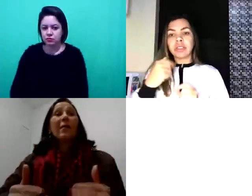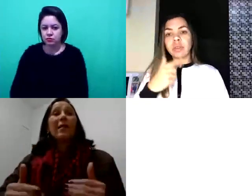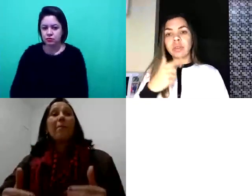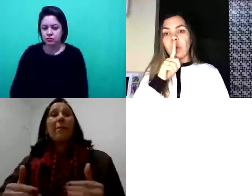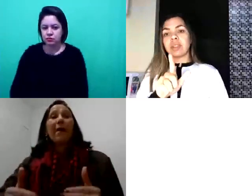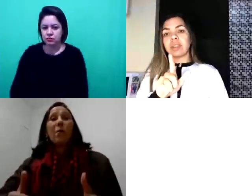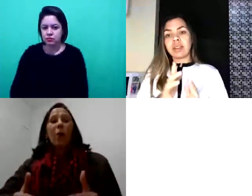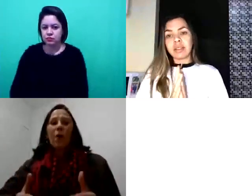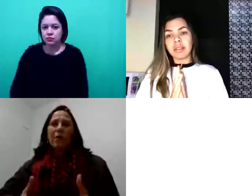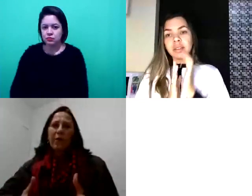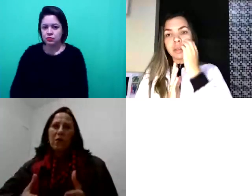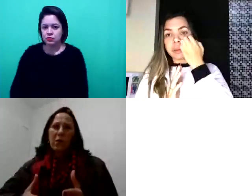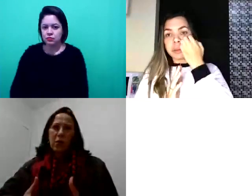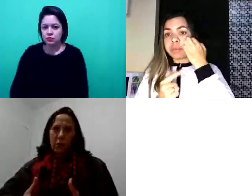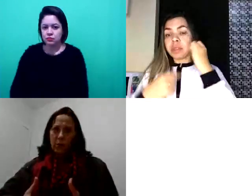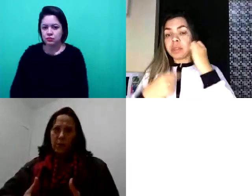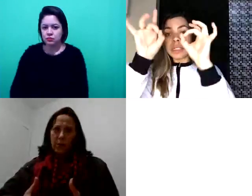especialmente para o polo de Foz do Iguaçu.